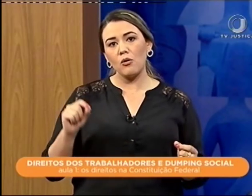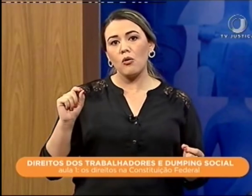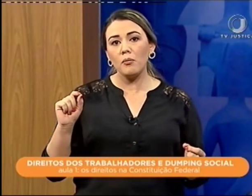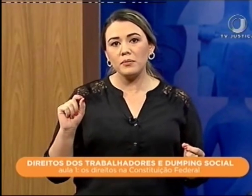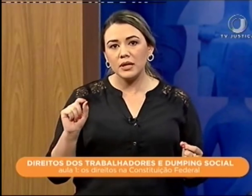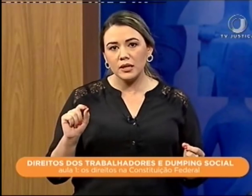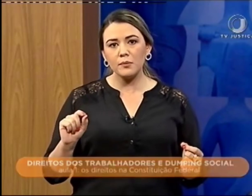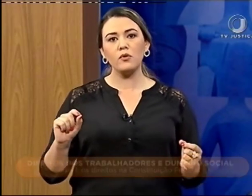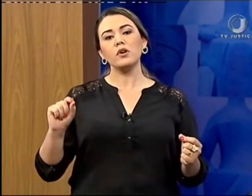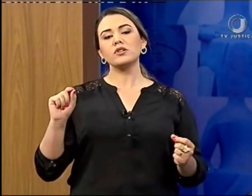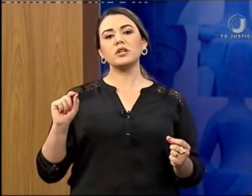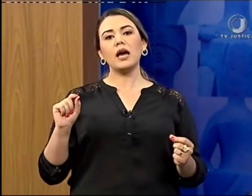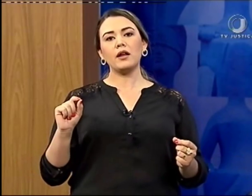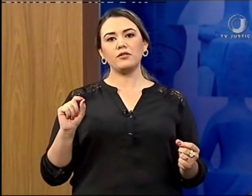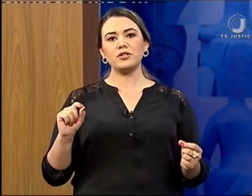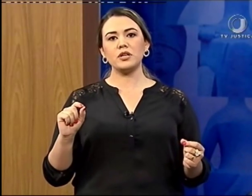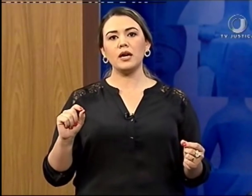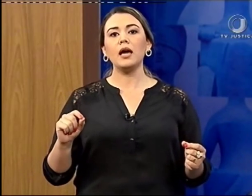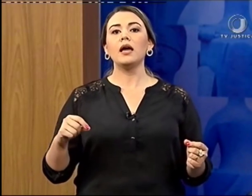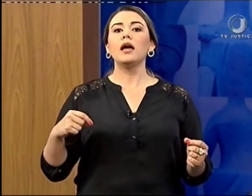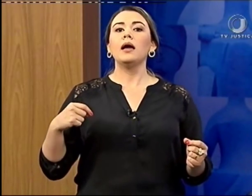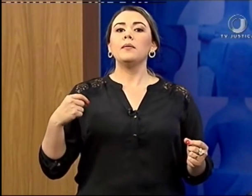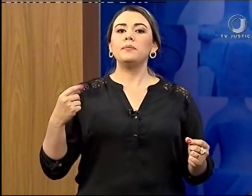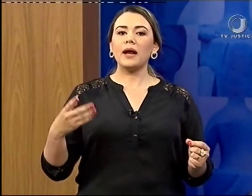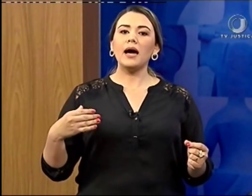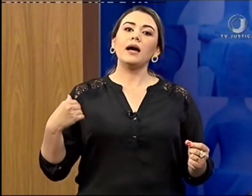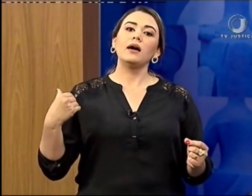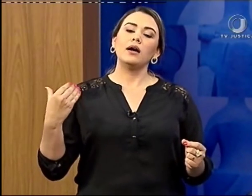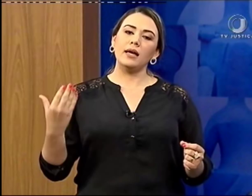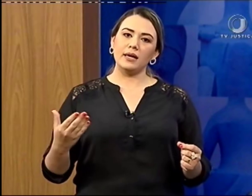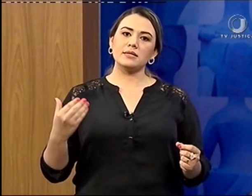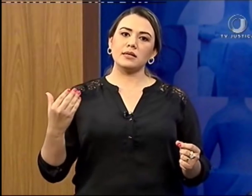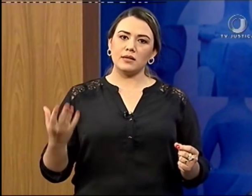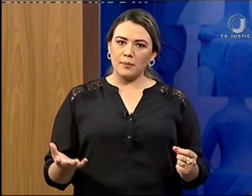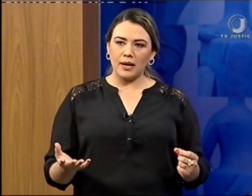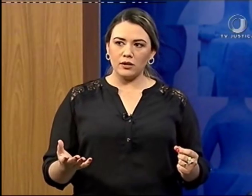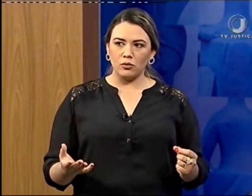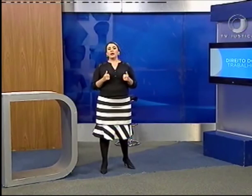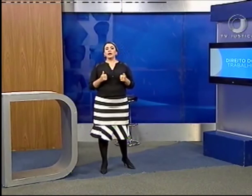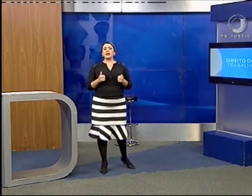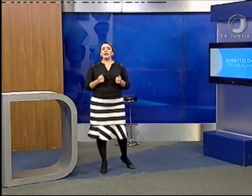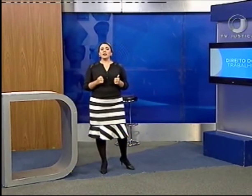o mínimo de garantia para esse trabalhador. Em